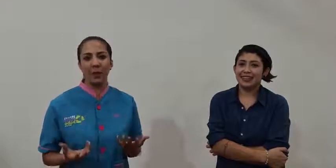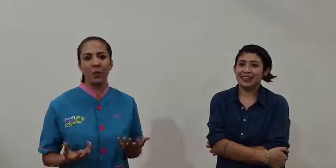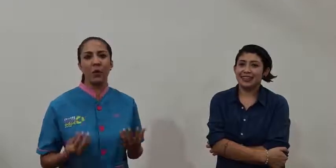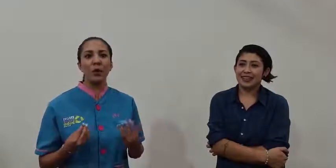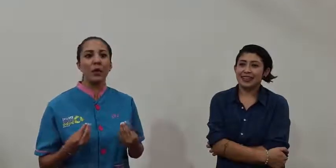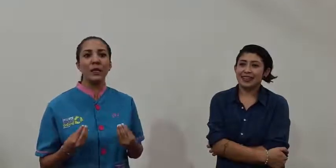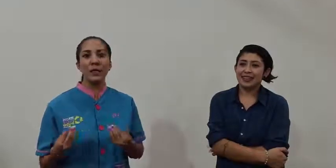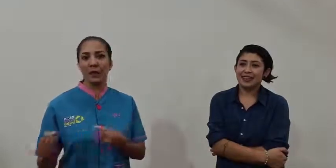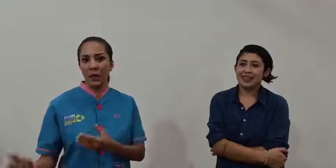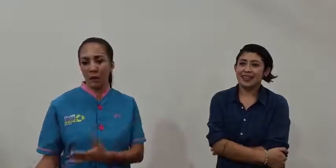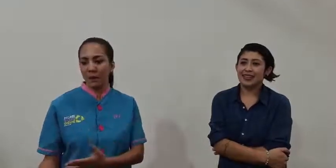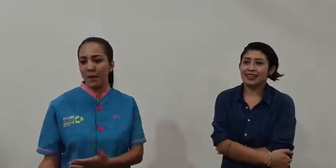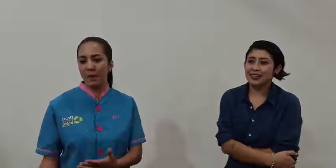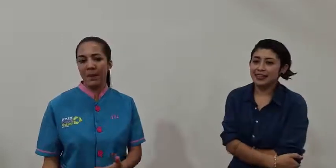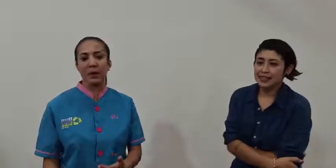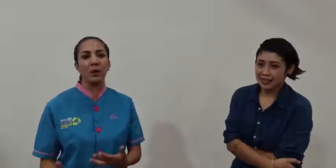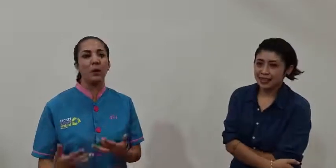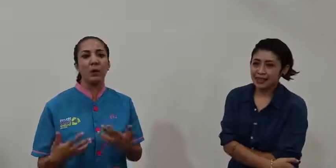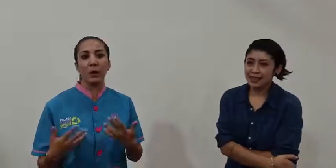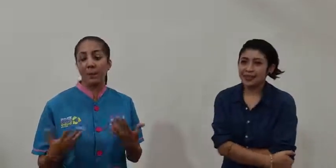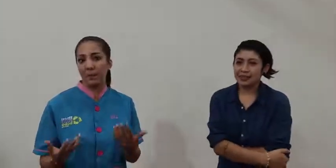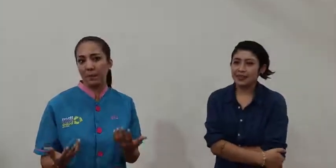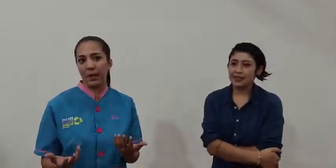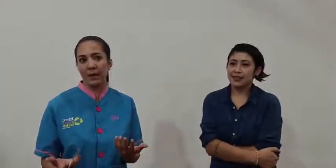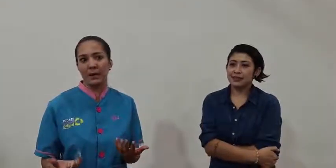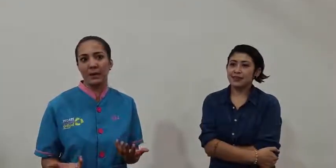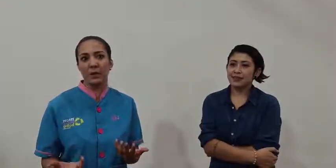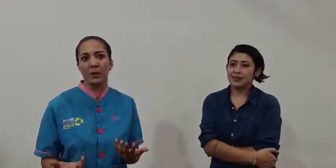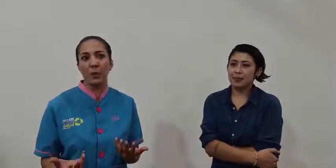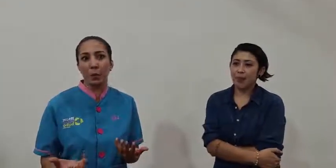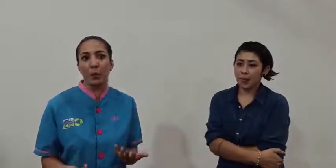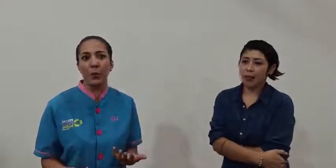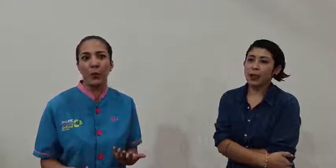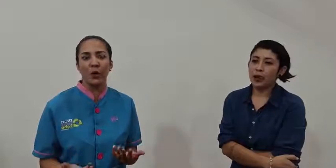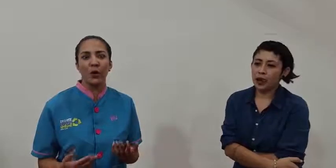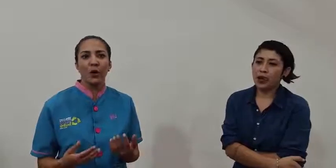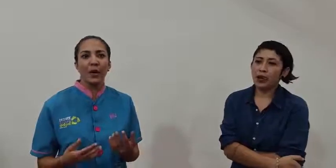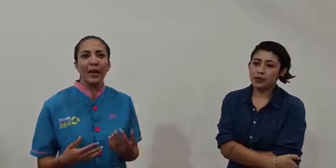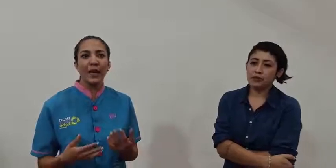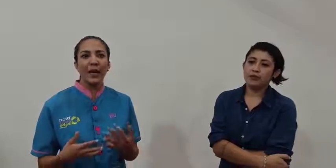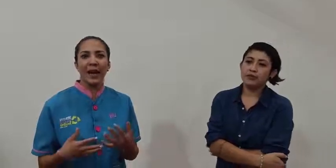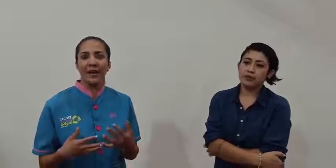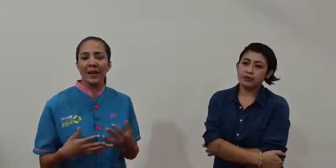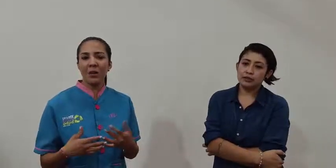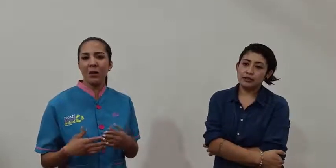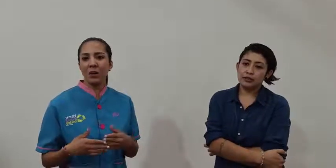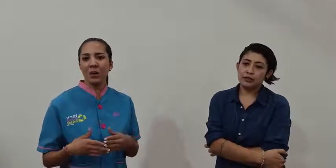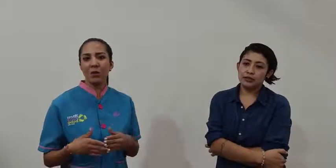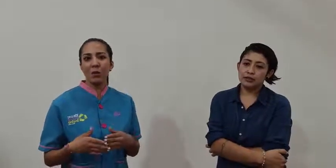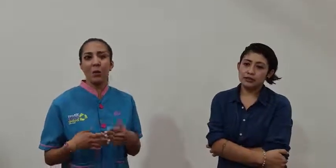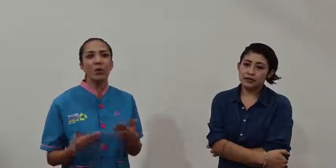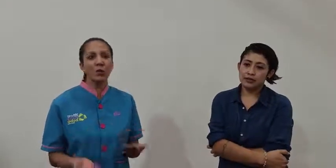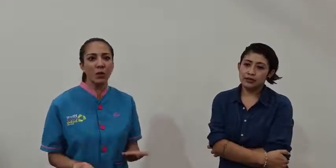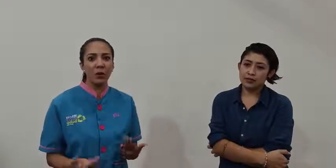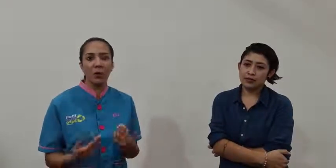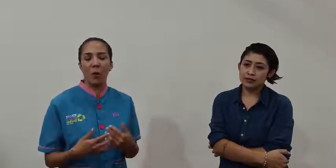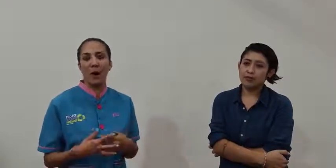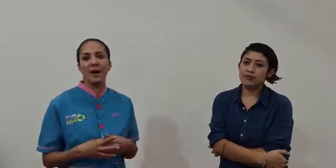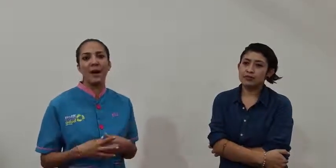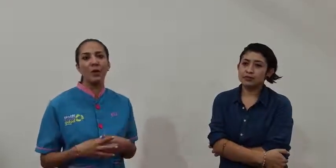hablo y tengo a mi bebé que es sordomudo, ¿hay algún curso o hay